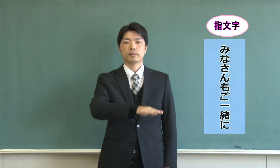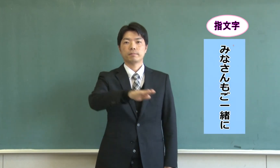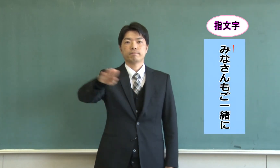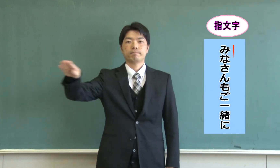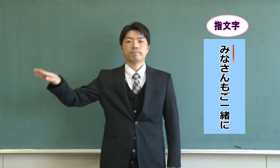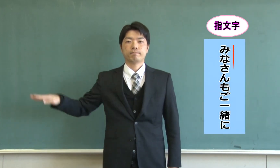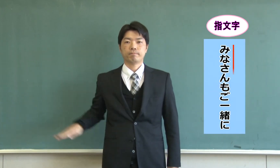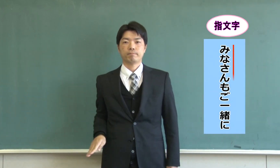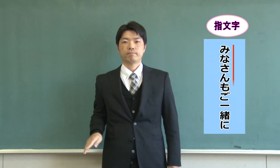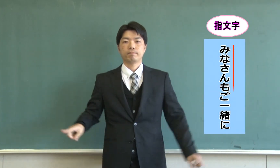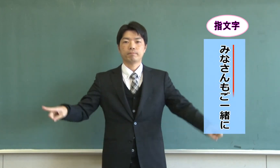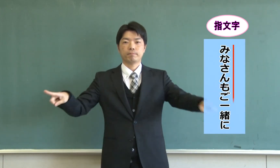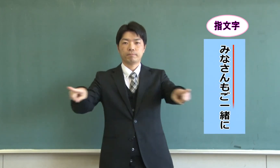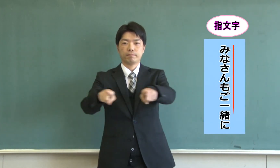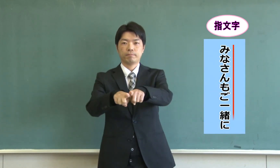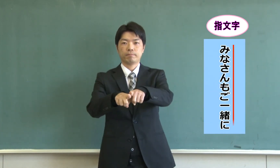皆さんもご一緒に。